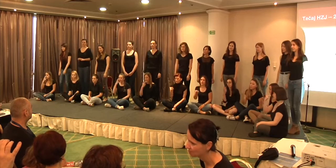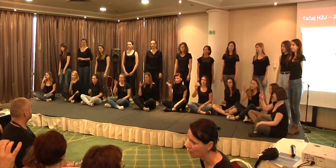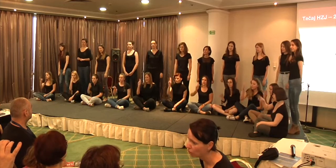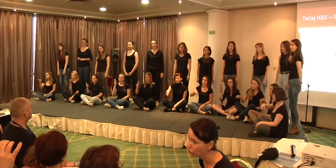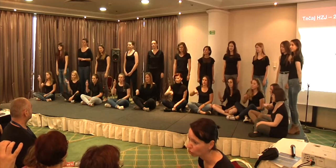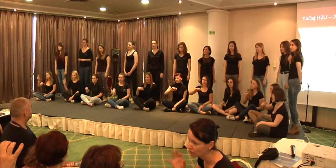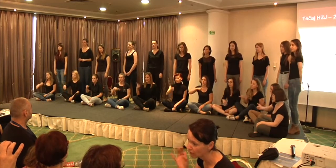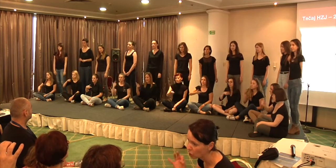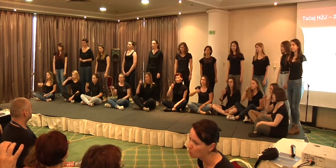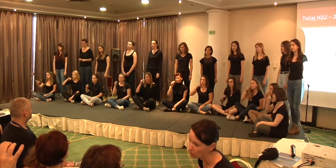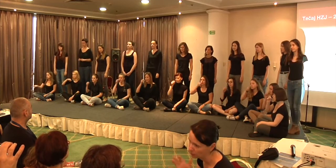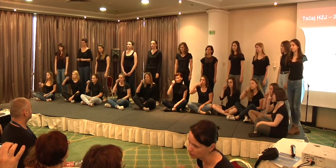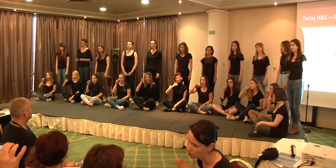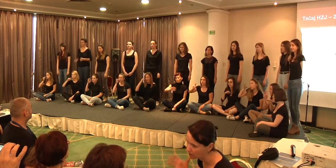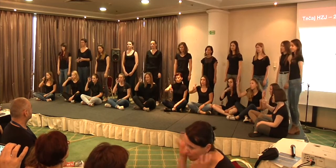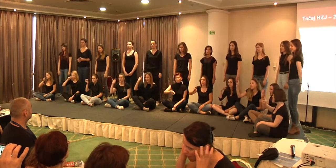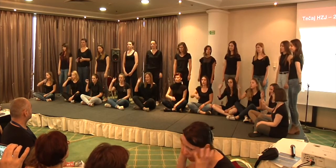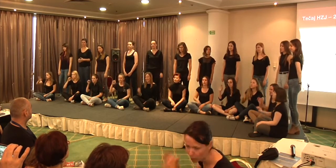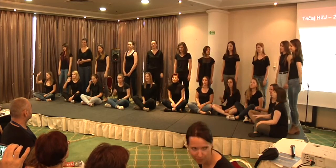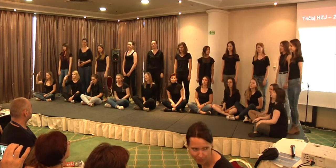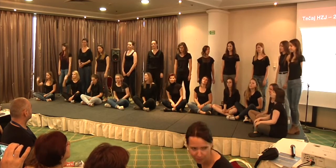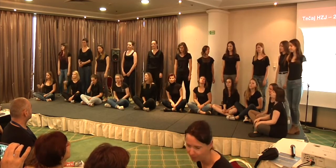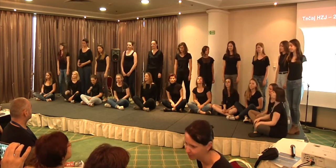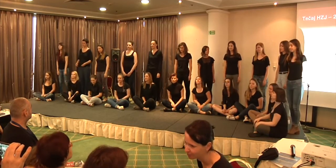da od mene ima bolji.